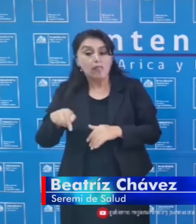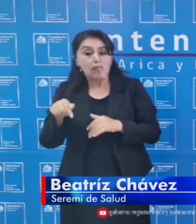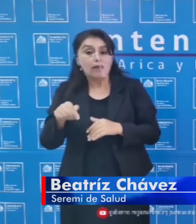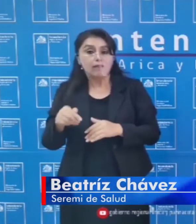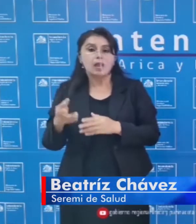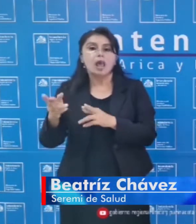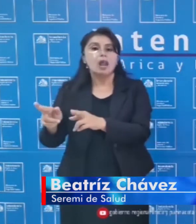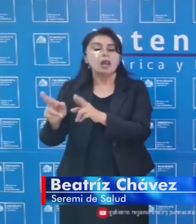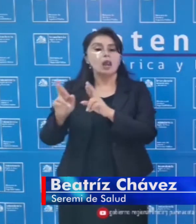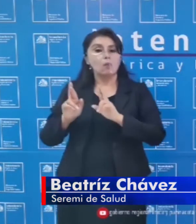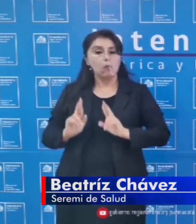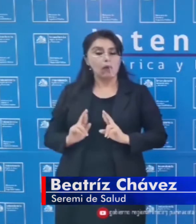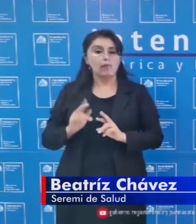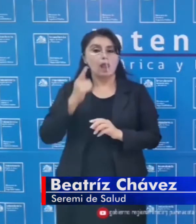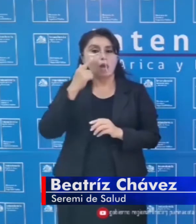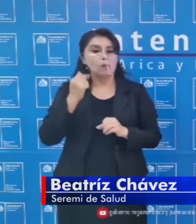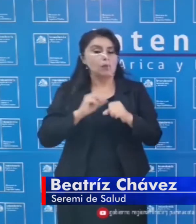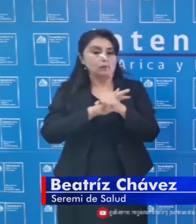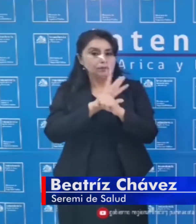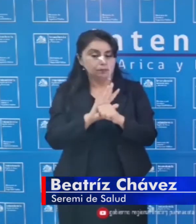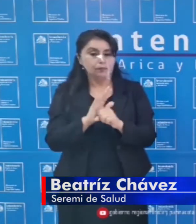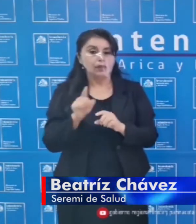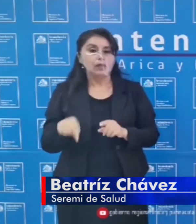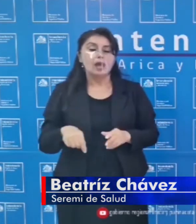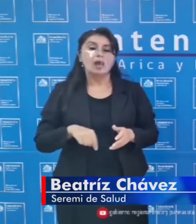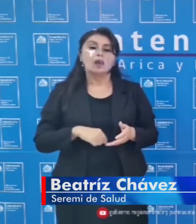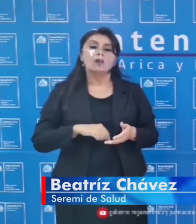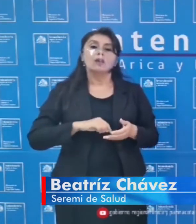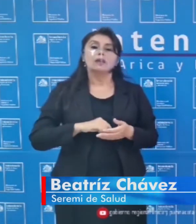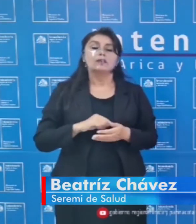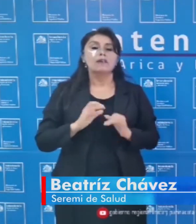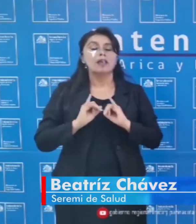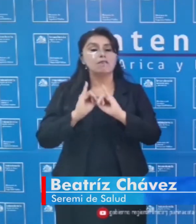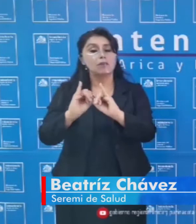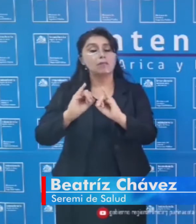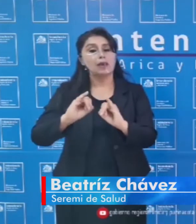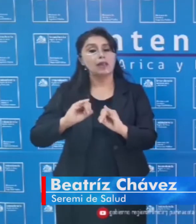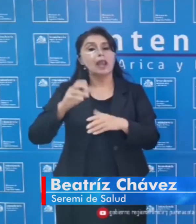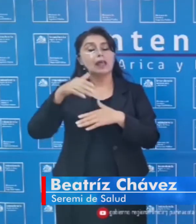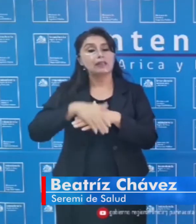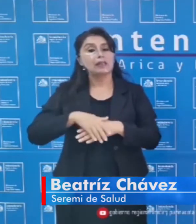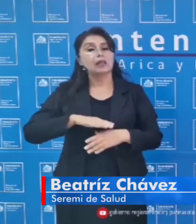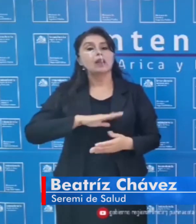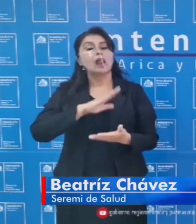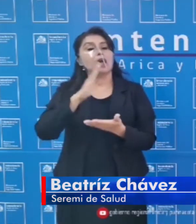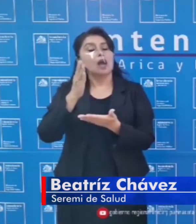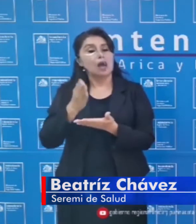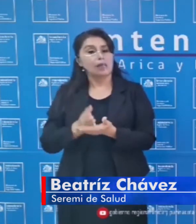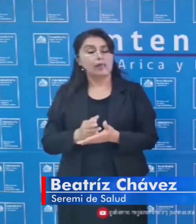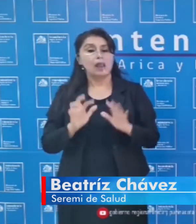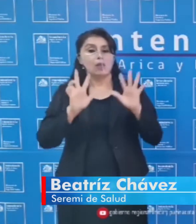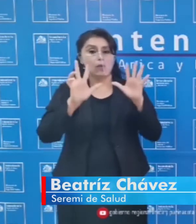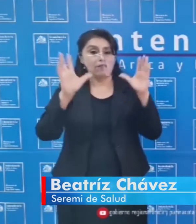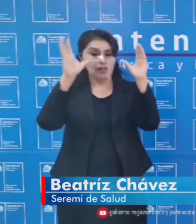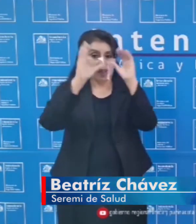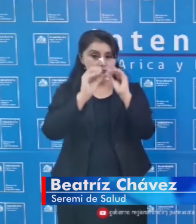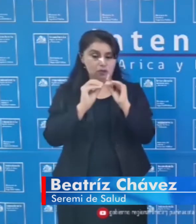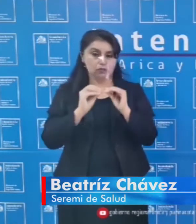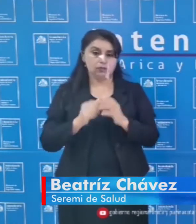son informados durante la tarde con el corte a las 21 horas, como lo hace el ministro en el anuncio en el día